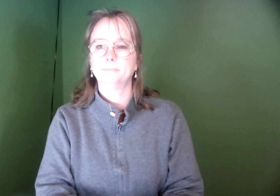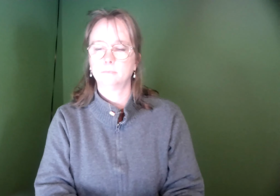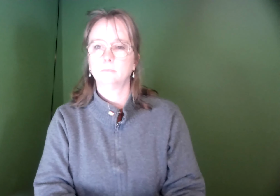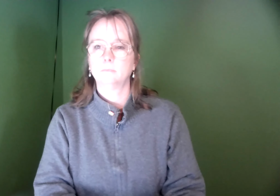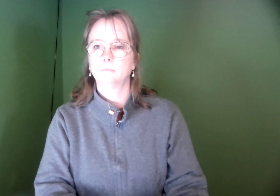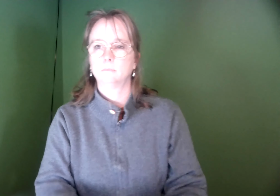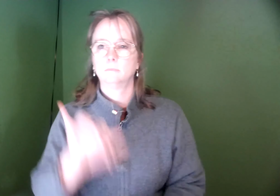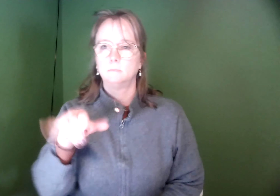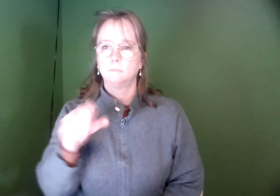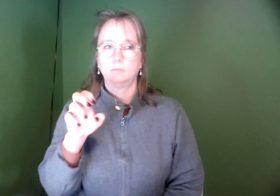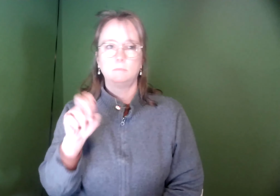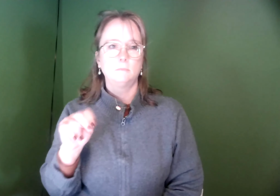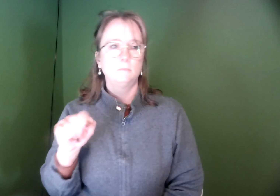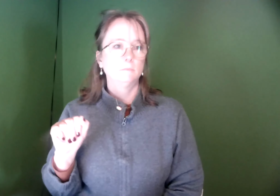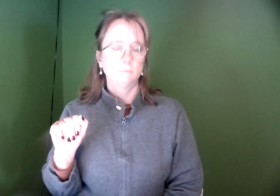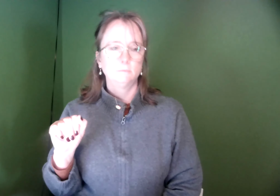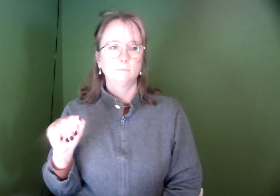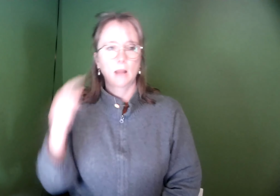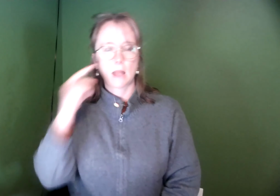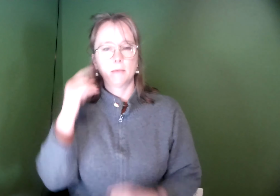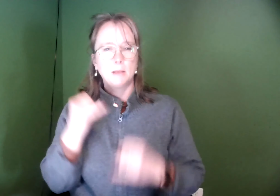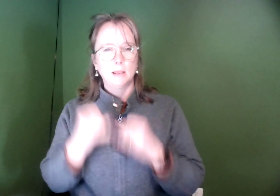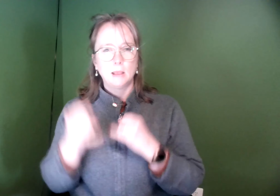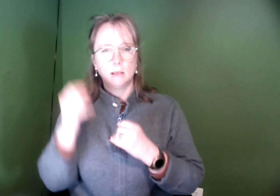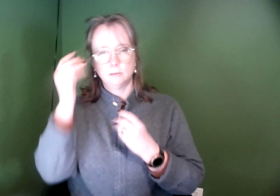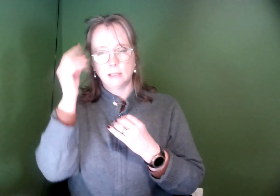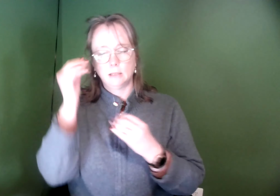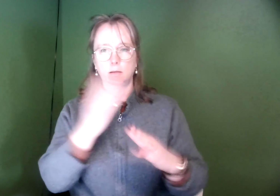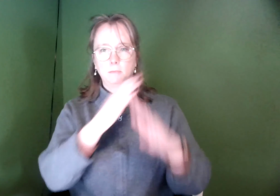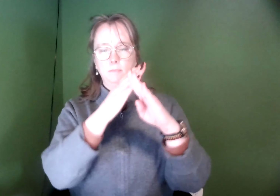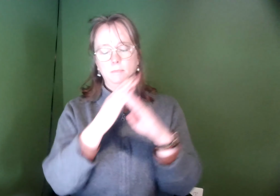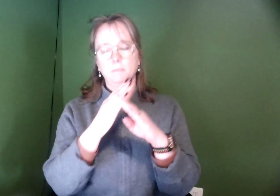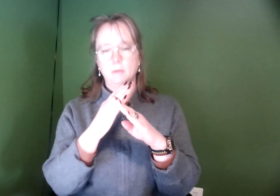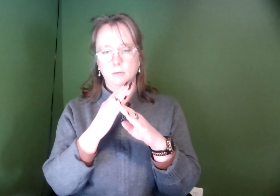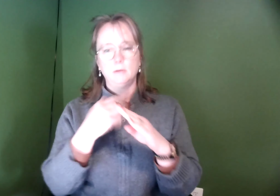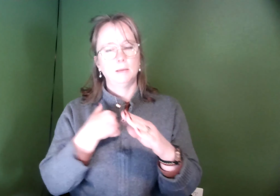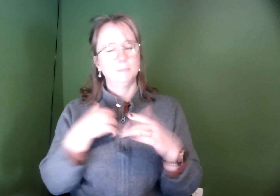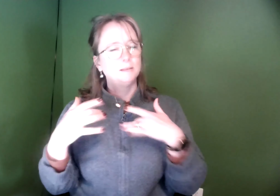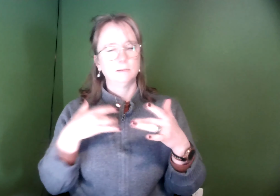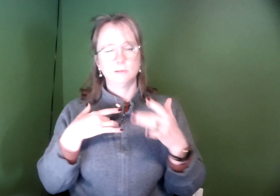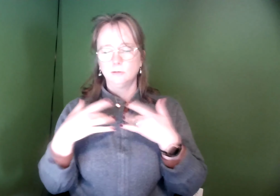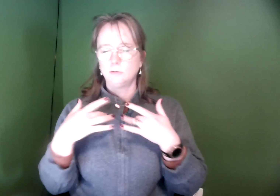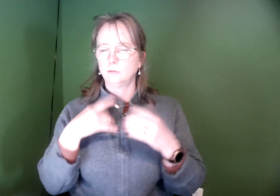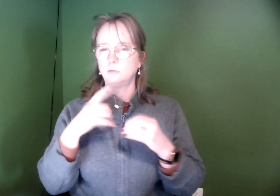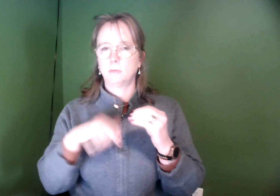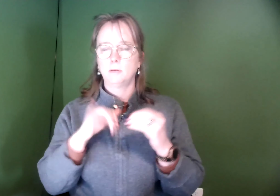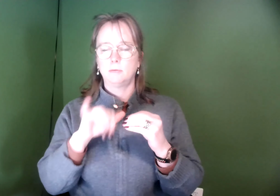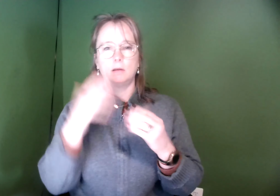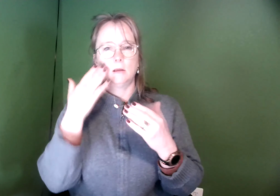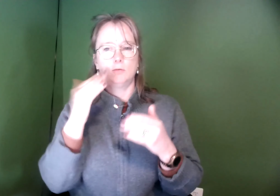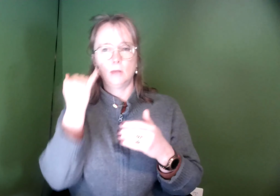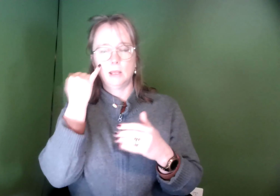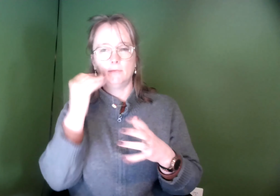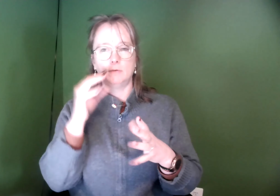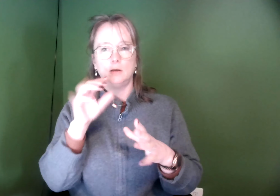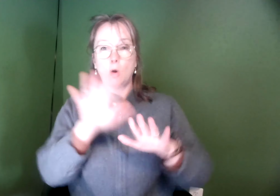Jenna? So I think my last thought too is the barriers that I get concerned about. And I don't know if this is a state issue or